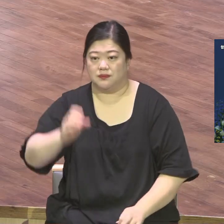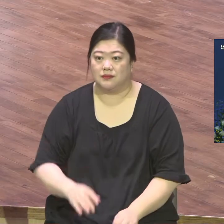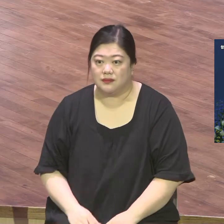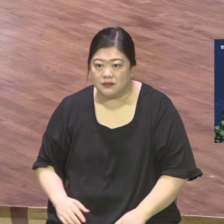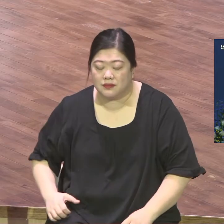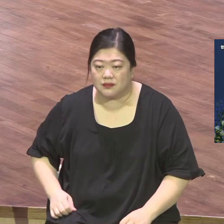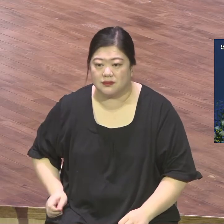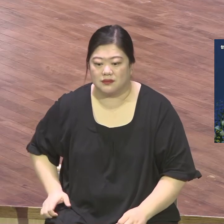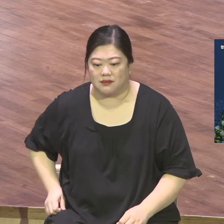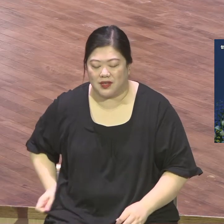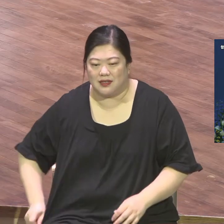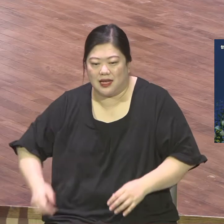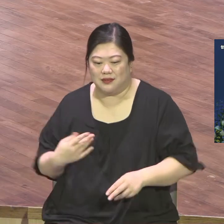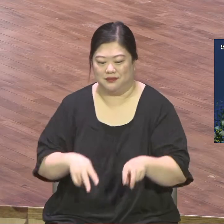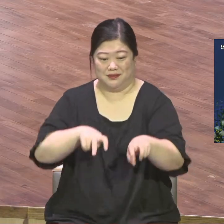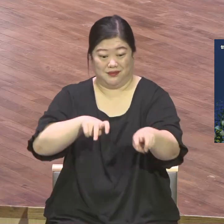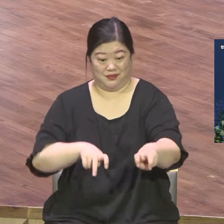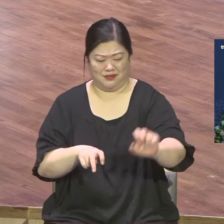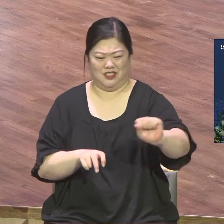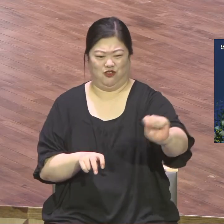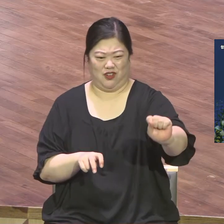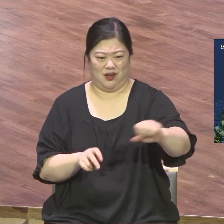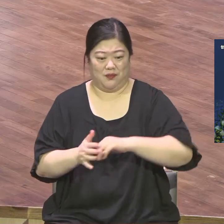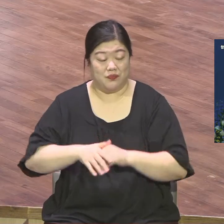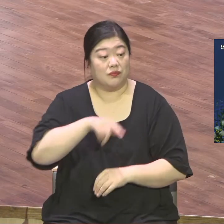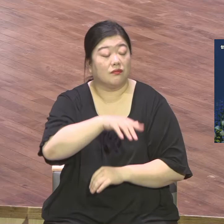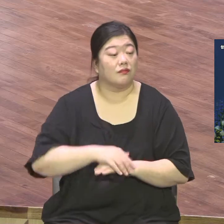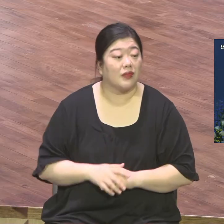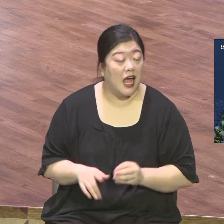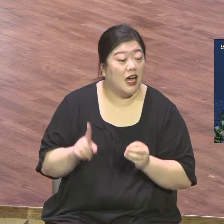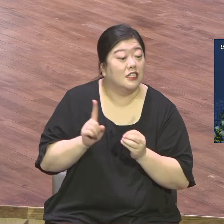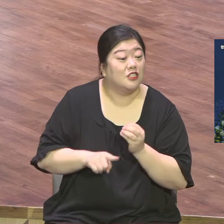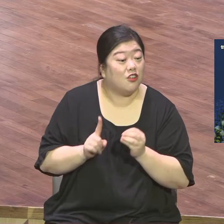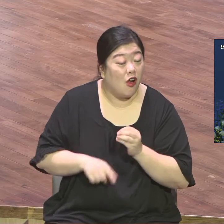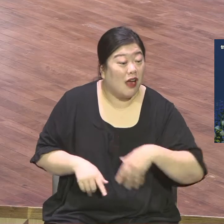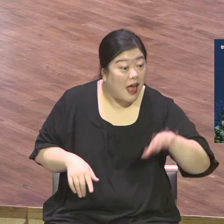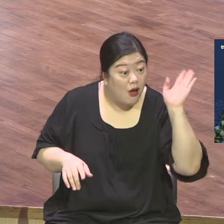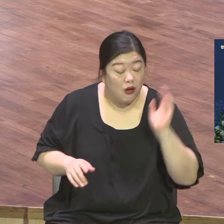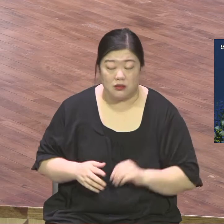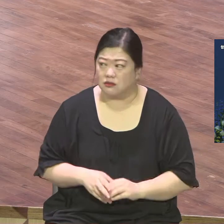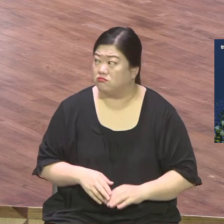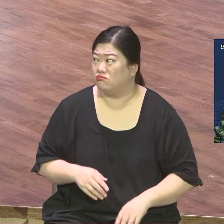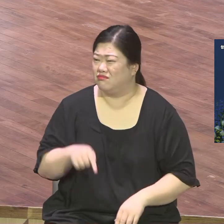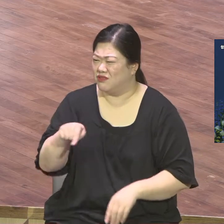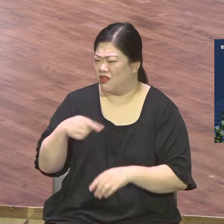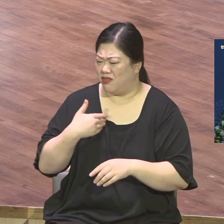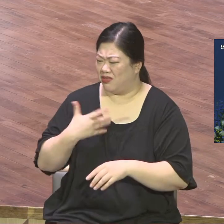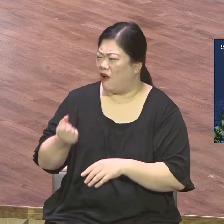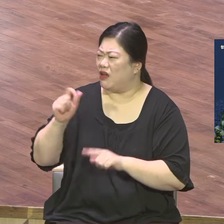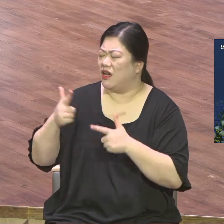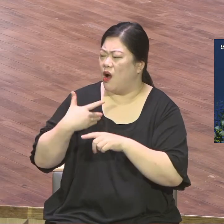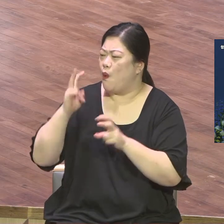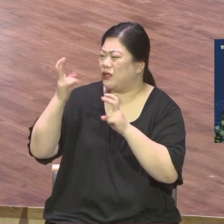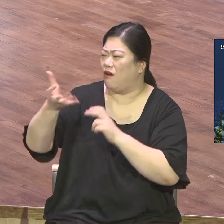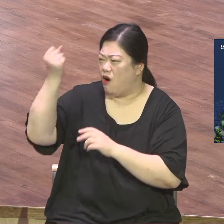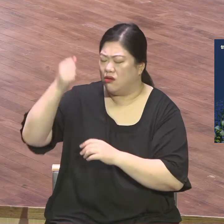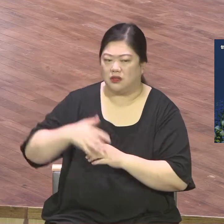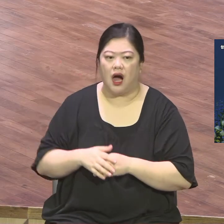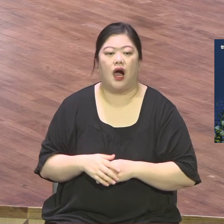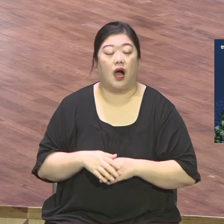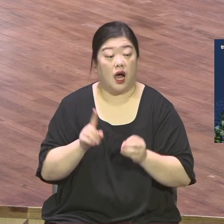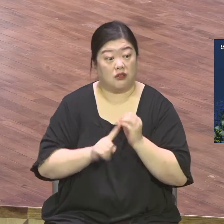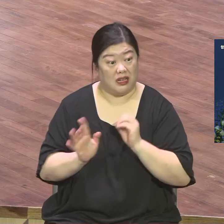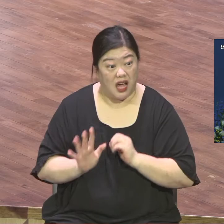아저씨 절에 가세요. 절에 다니세요. 그러니까 아닙니다. 이거 회사 차라서 저는 안 다닙니다. 아 절에 안 다니시구나. 다행이네.